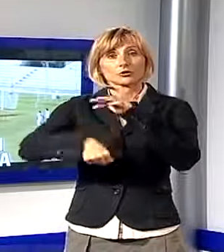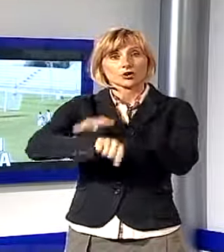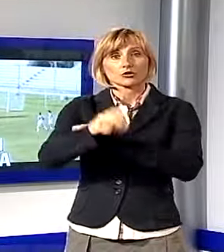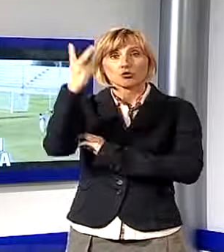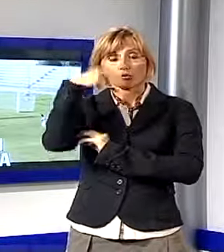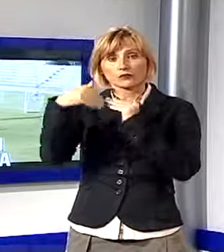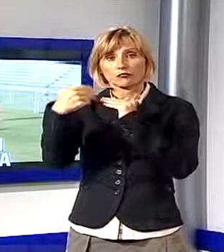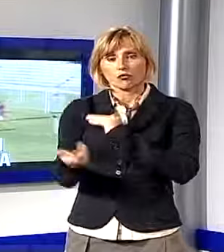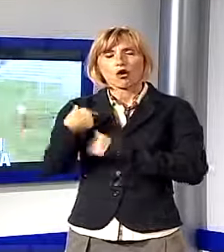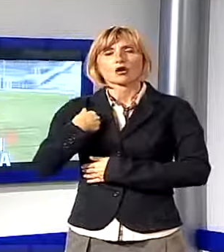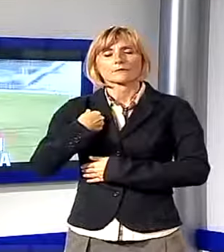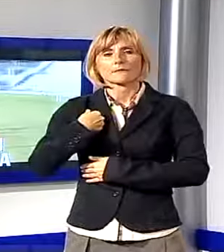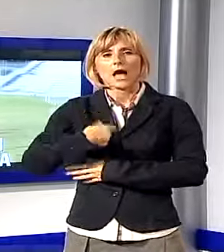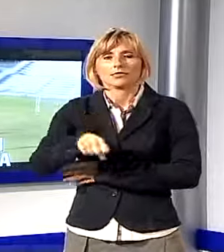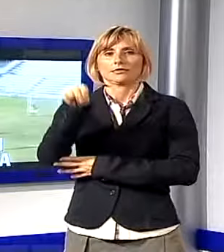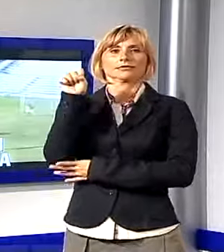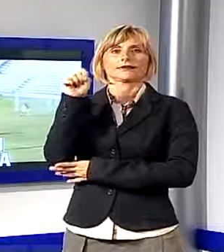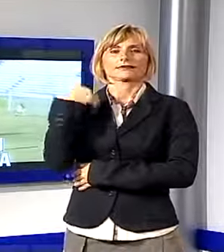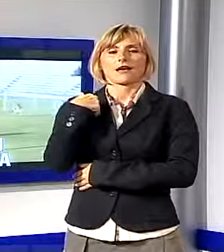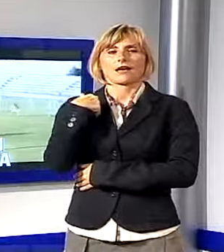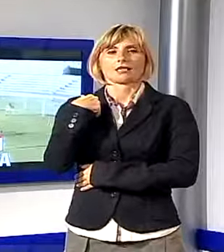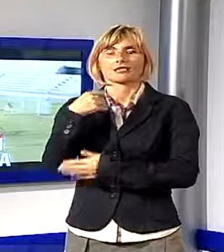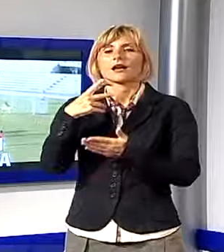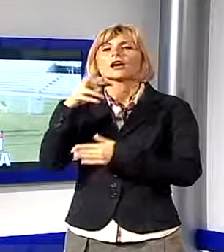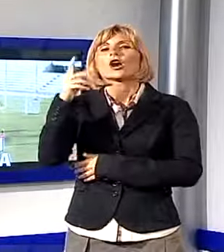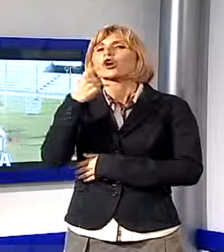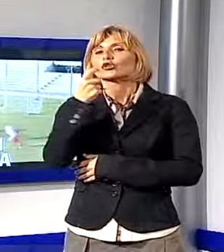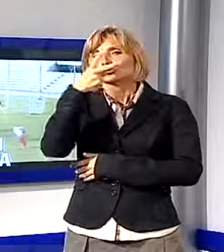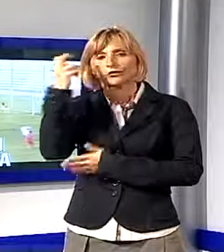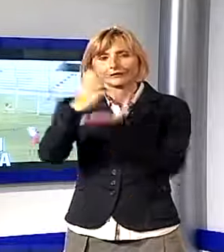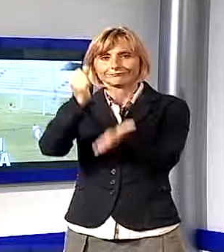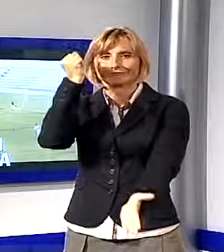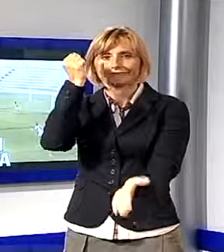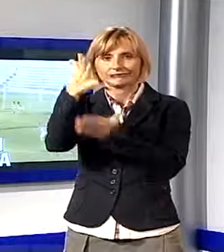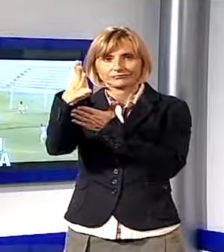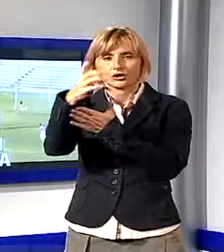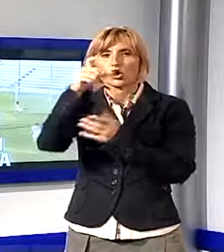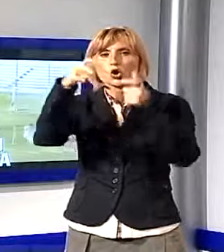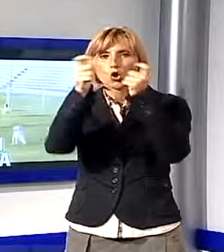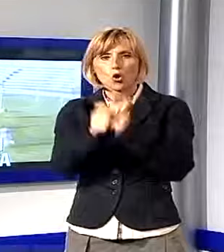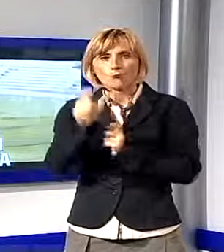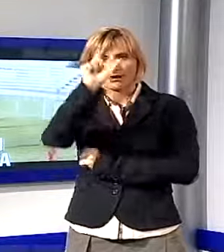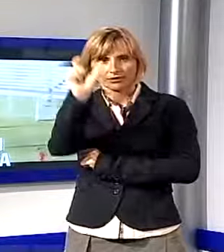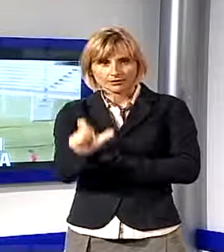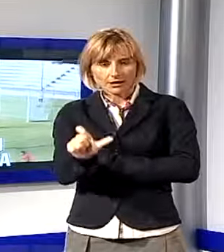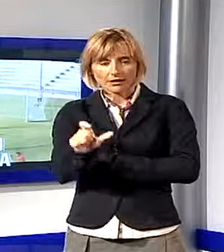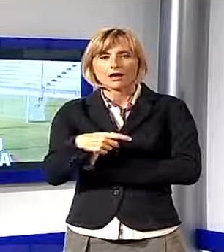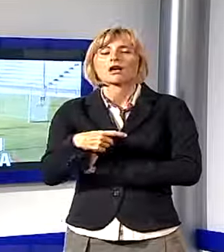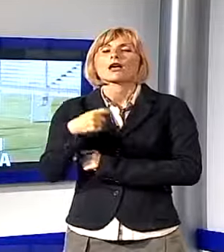ma a testa alta, i rossoneri eliminati dalla Coppa Italia dopo due pareggi, c'è ancora da lavorare ma in vista del campionato le